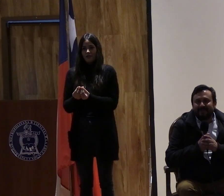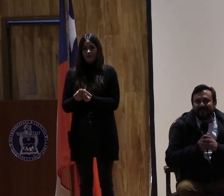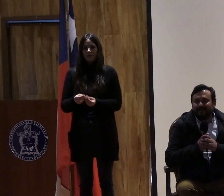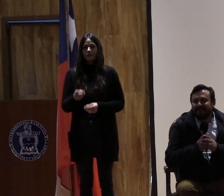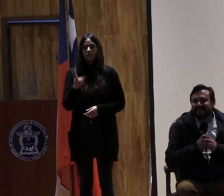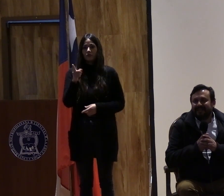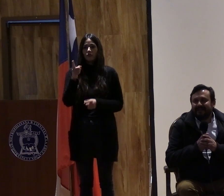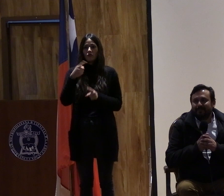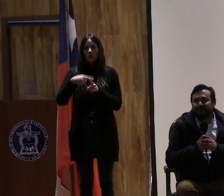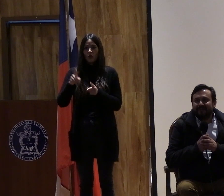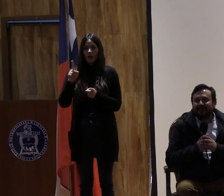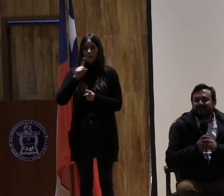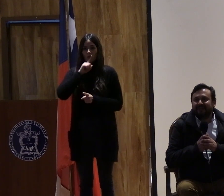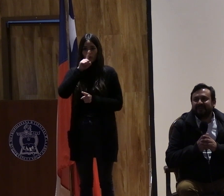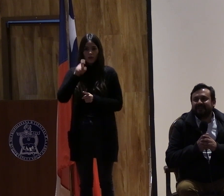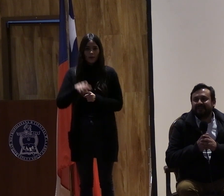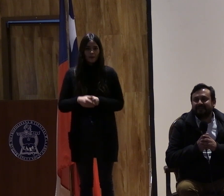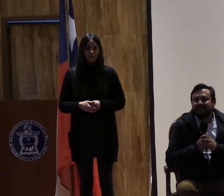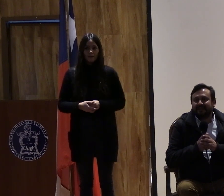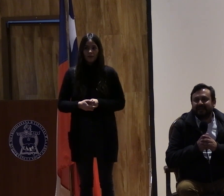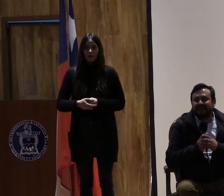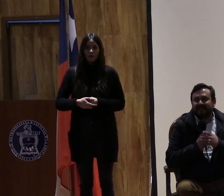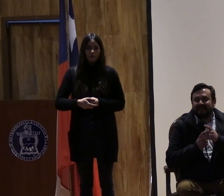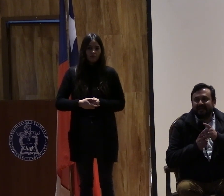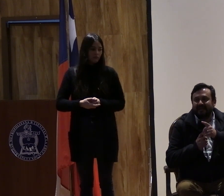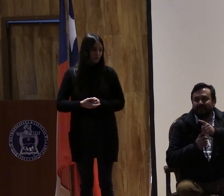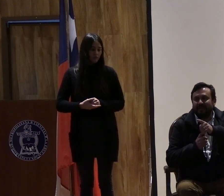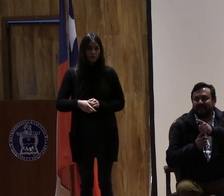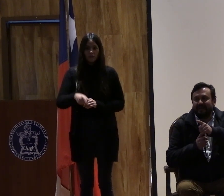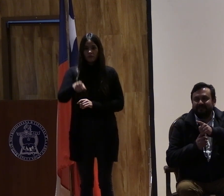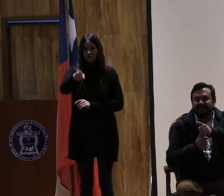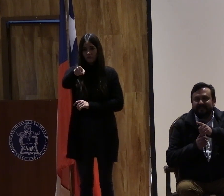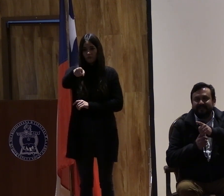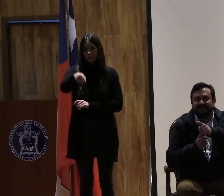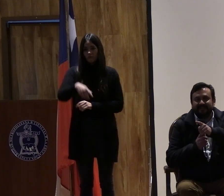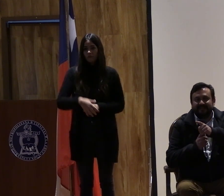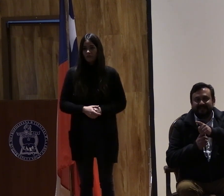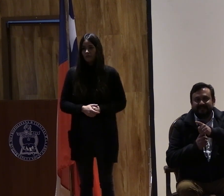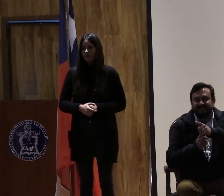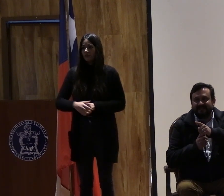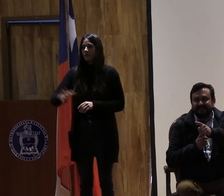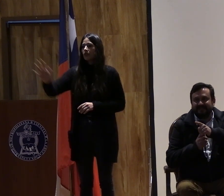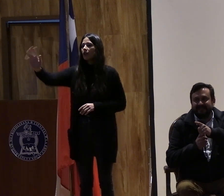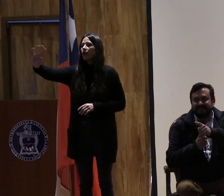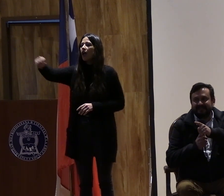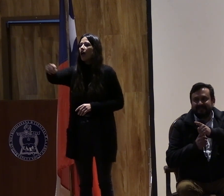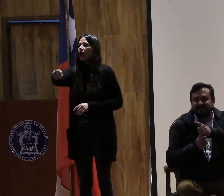Más una pregunta del público. Aquí hay una al frente.